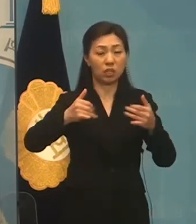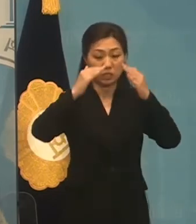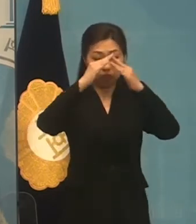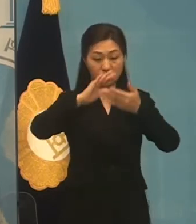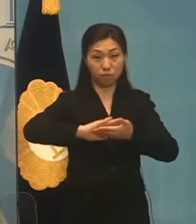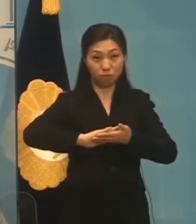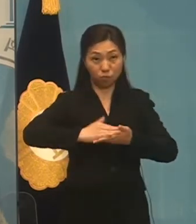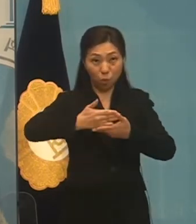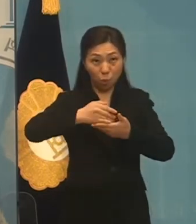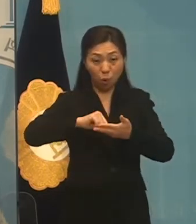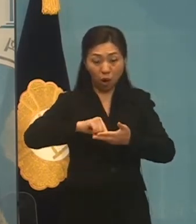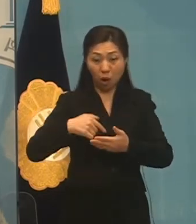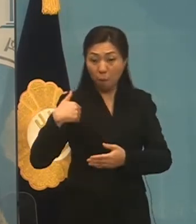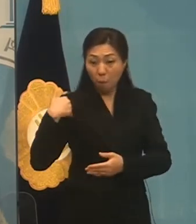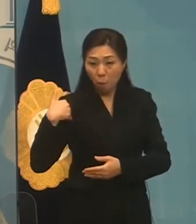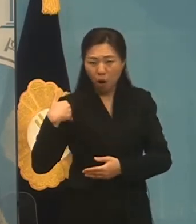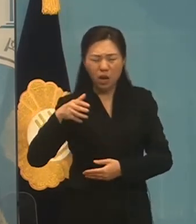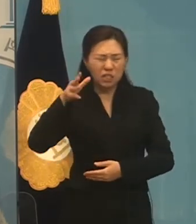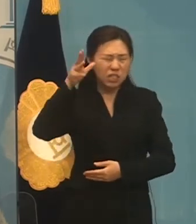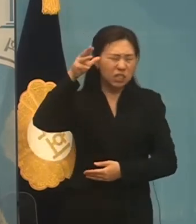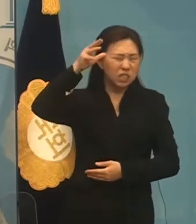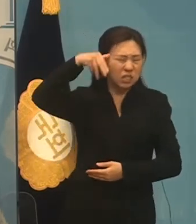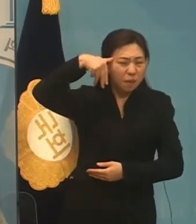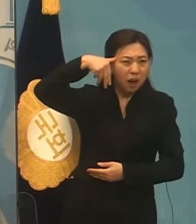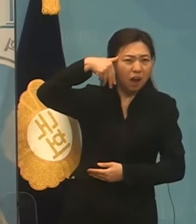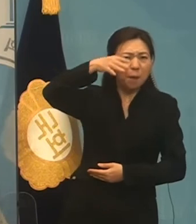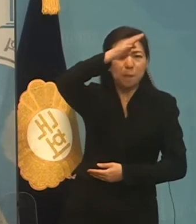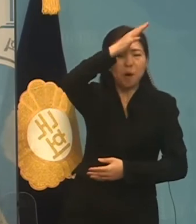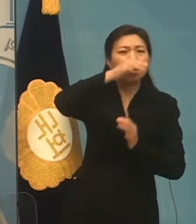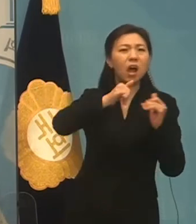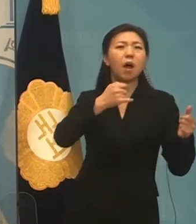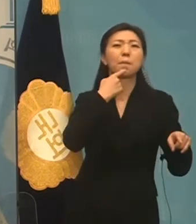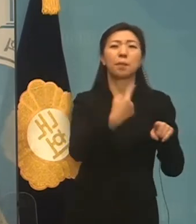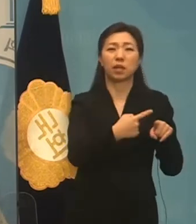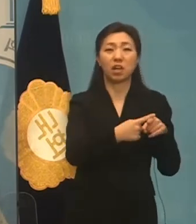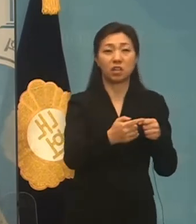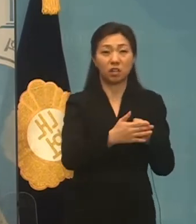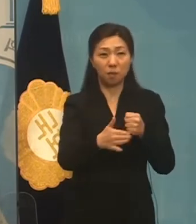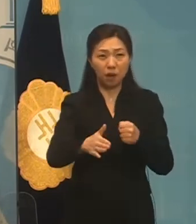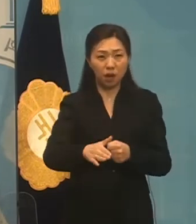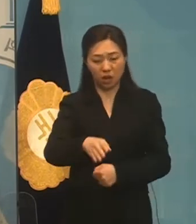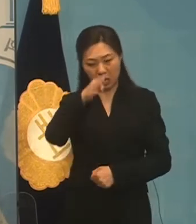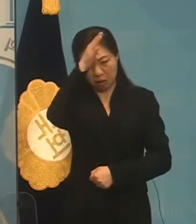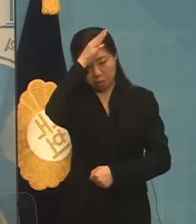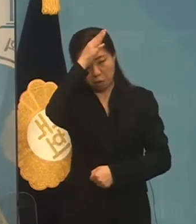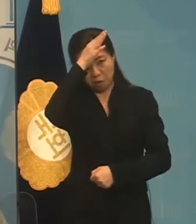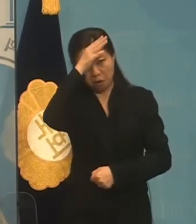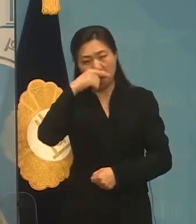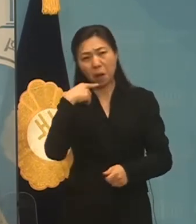거의 치매 환자라는 발언을 했다가 특정 질환 환자 비하라는 비난을